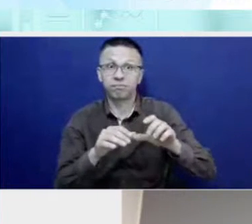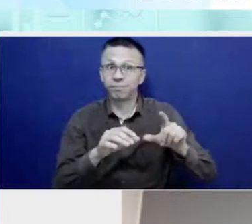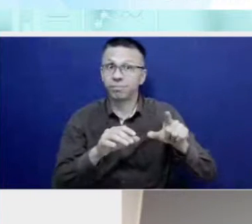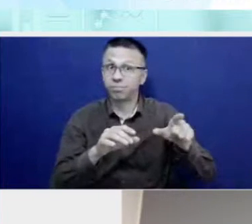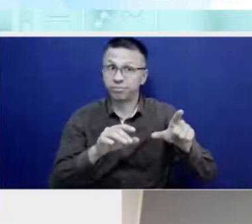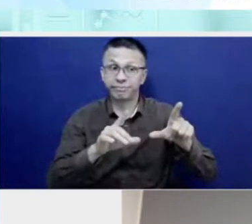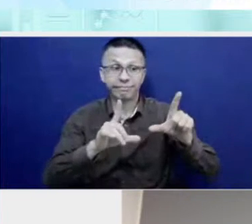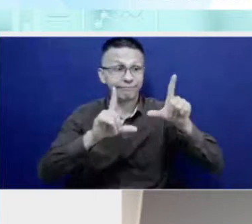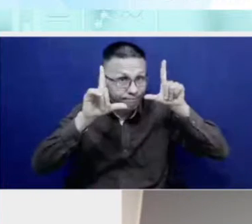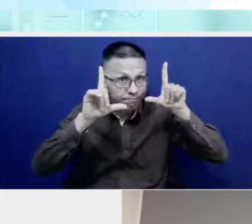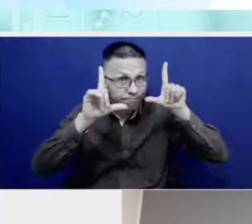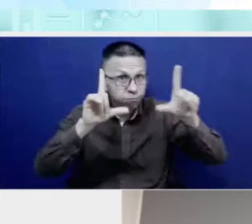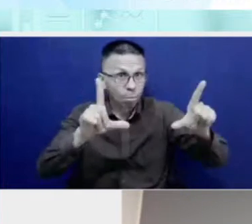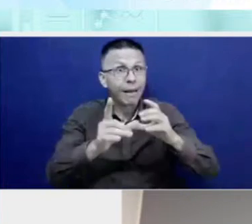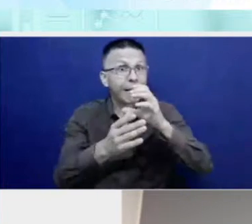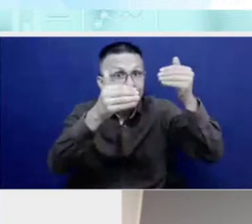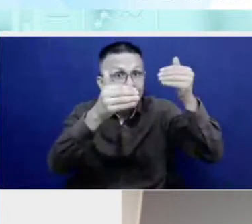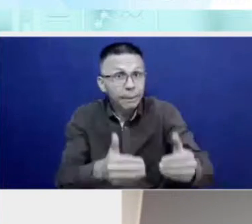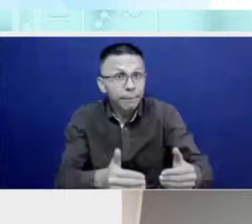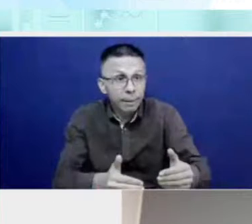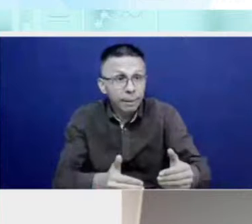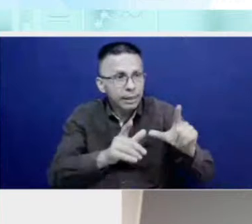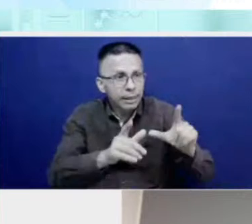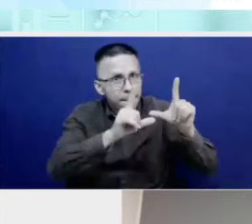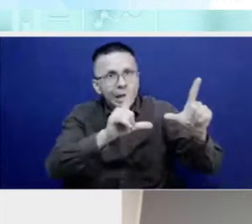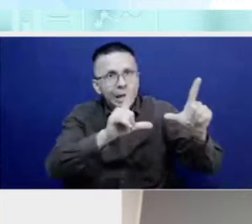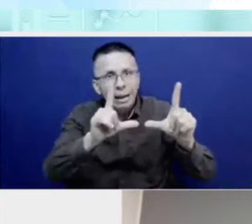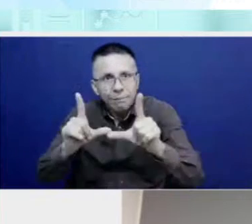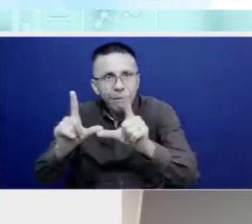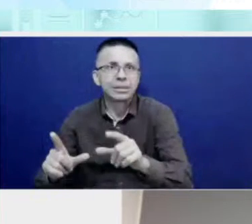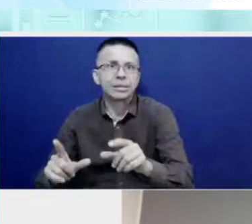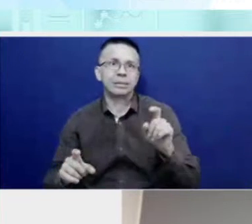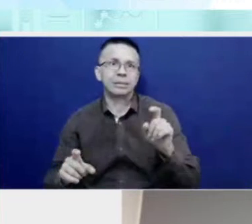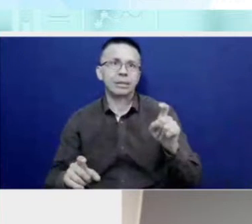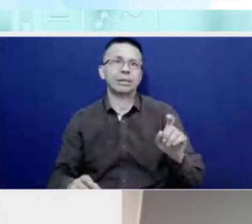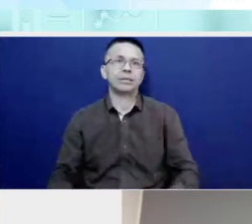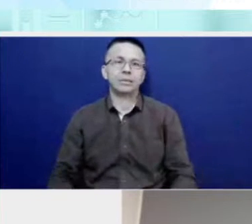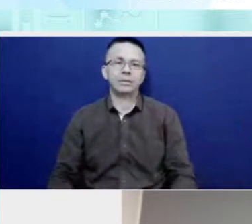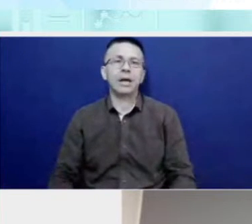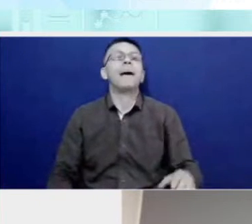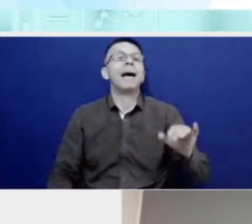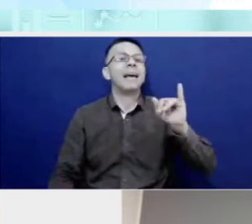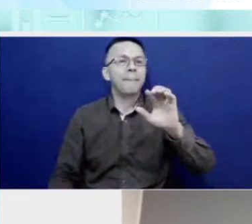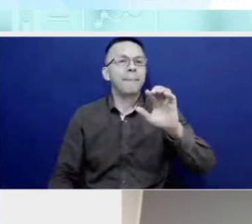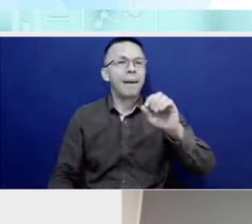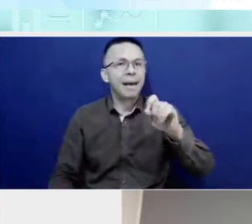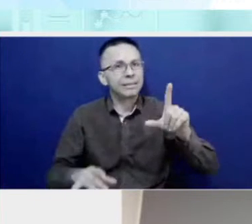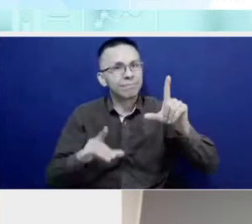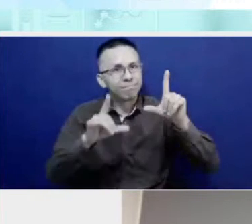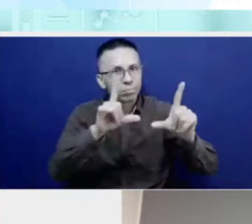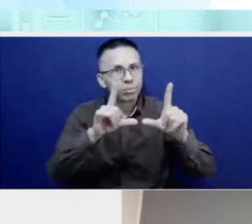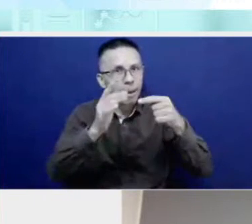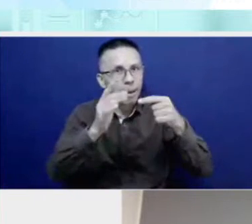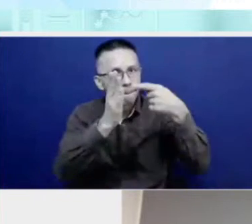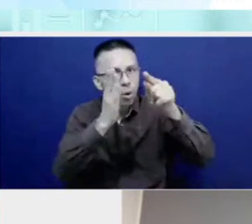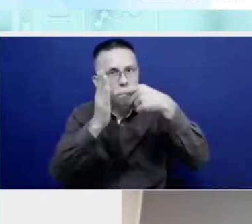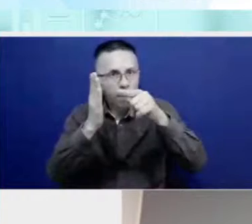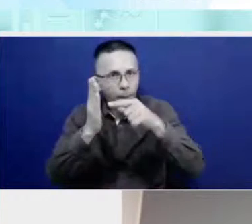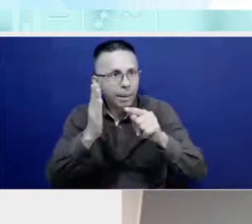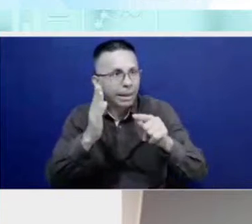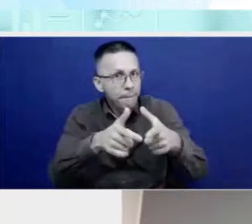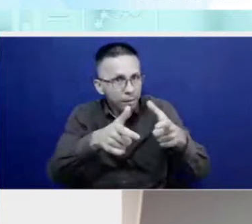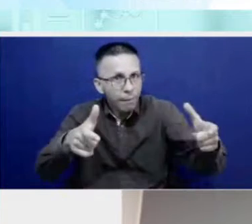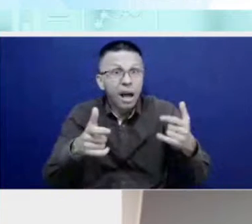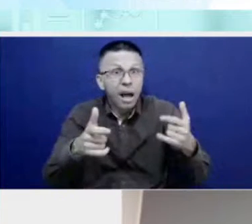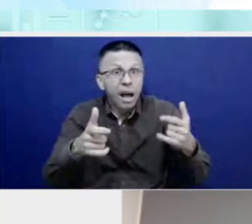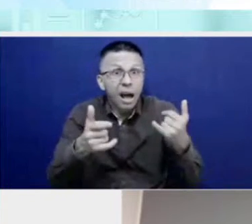discapacidad, más profesionales en salud y así más IPS. Vemos que son insuficientes, pero